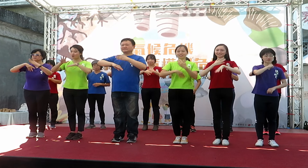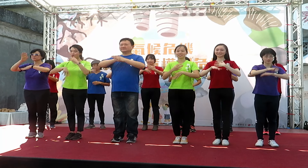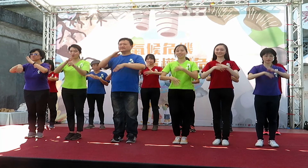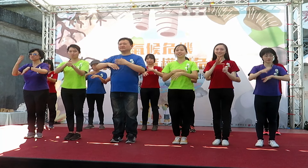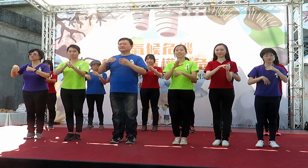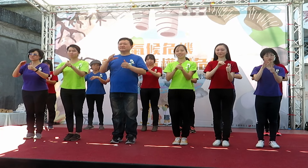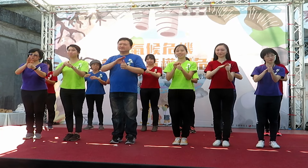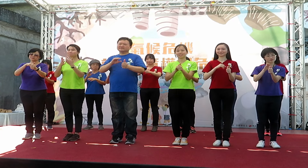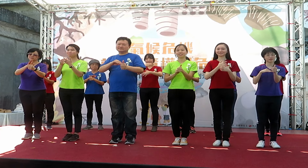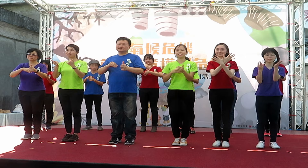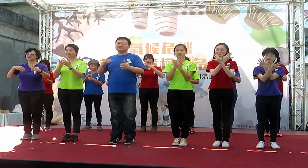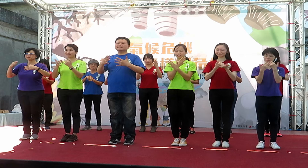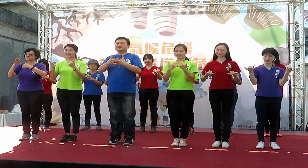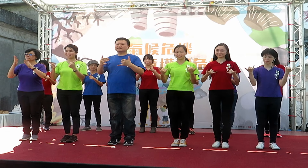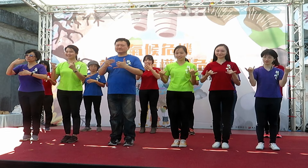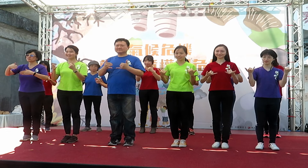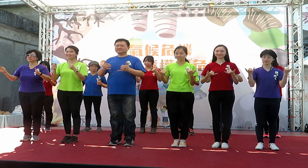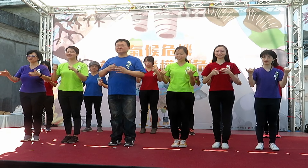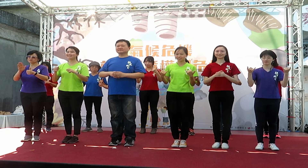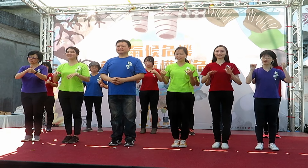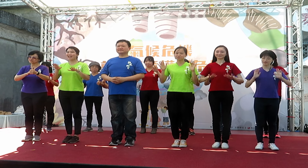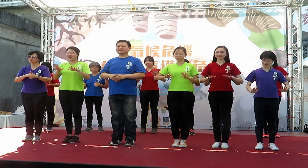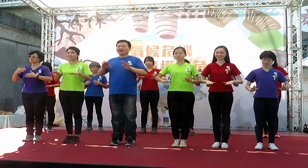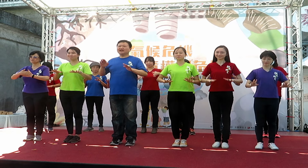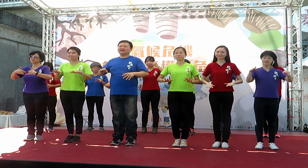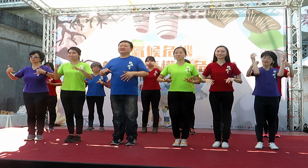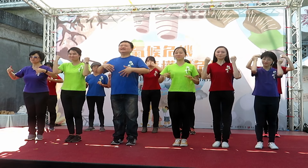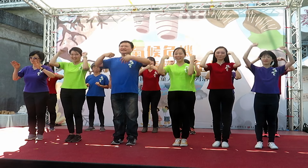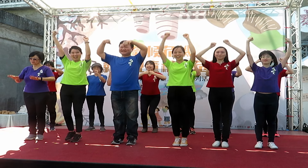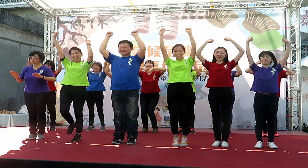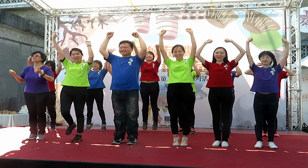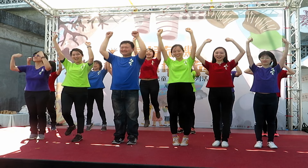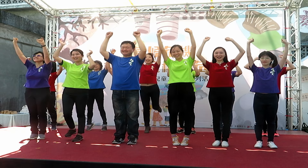湾手语培训班的学生，今天我们毕业了。